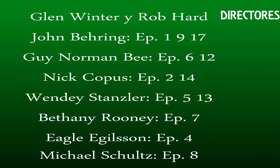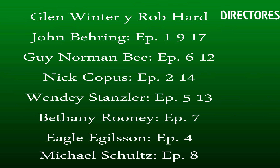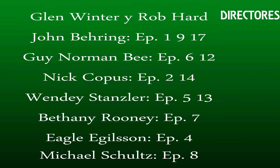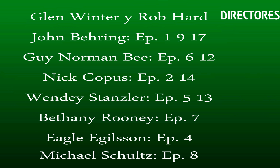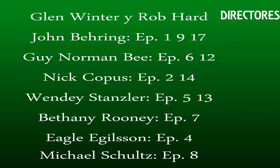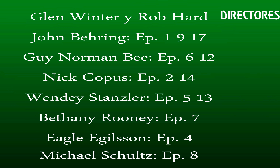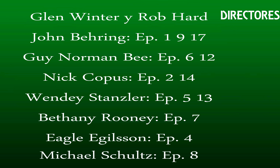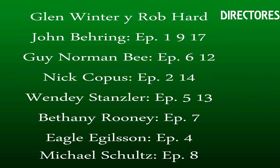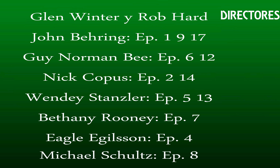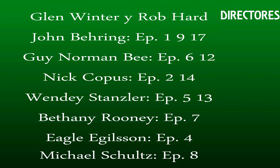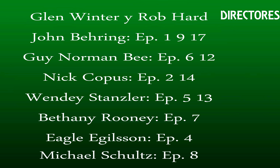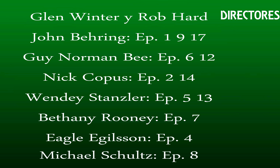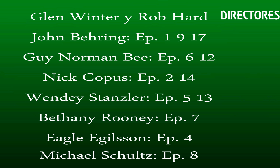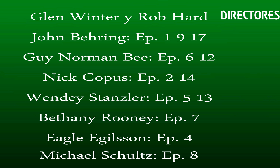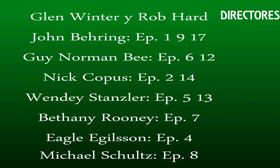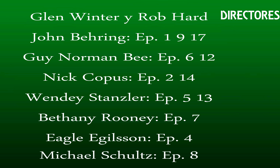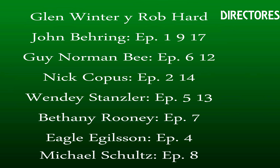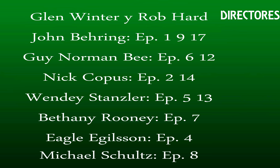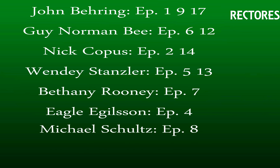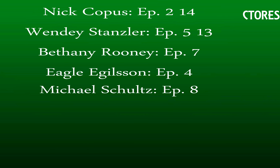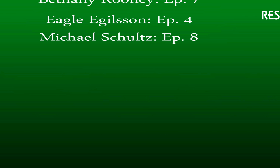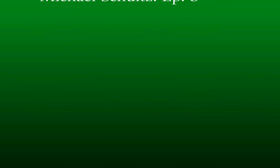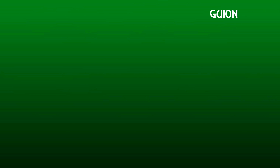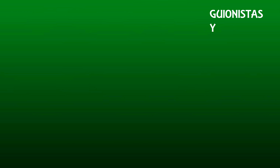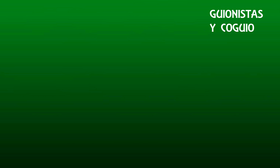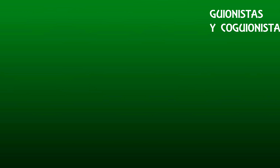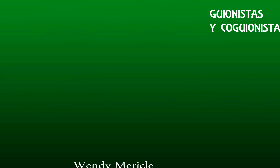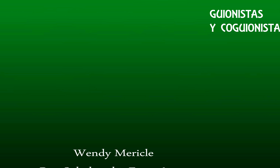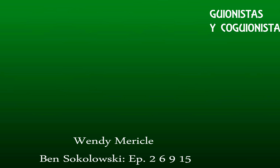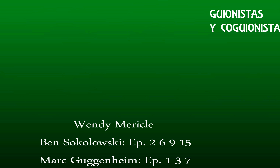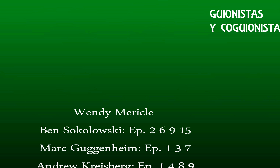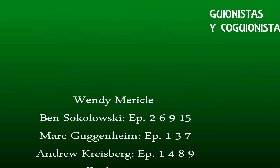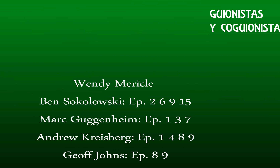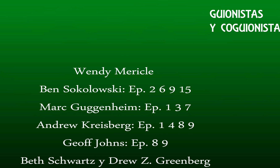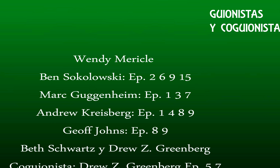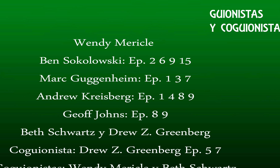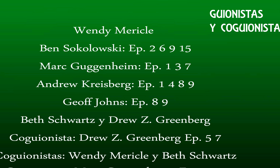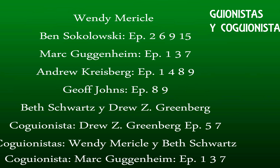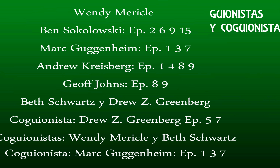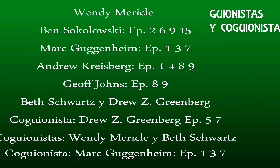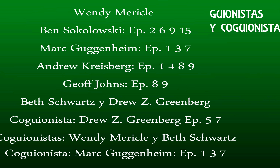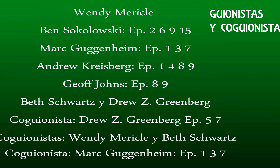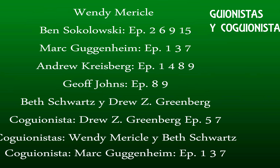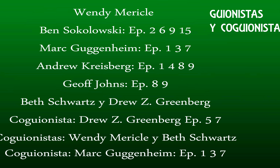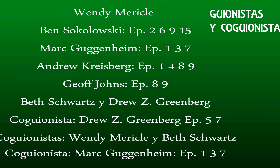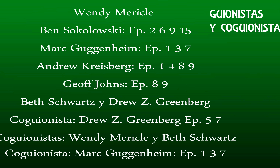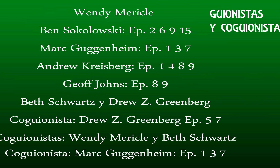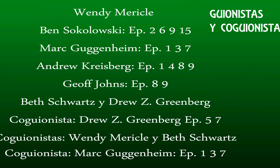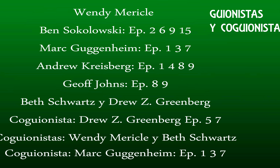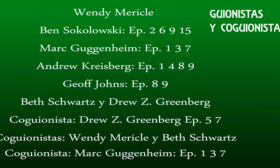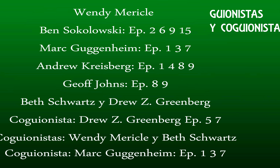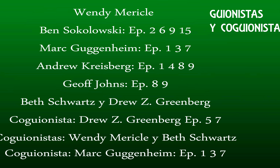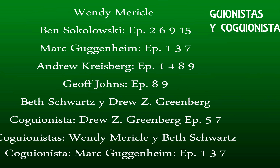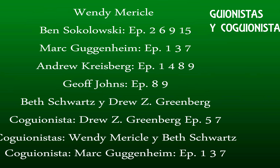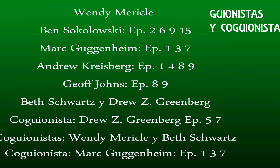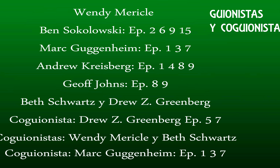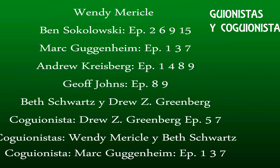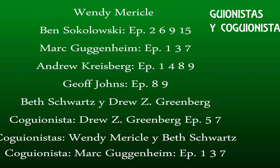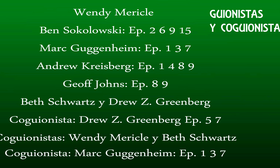En la cajita de información os voy a dejar el link de temporada 1 Si no habéis empezado con la serie os recomiendo que os veáis